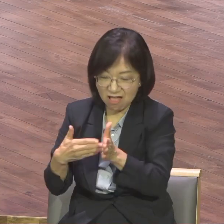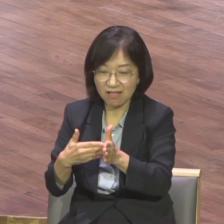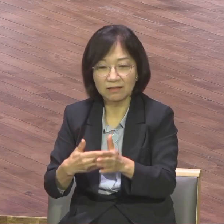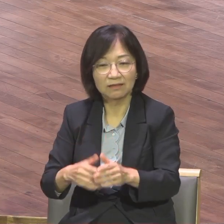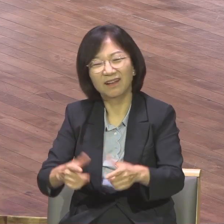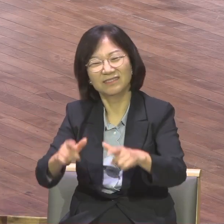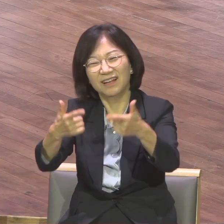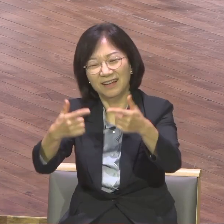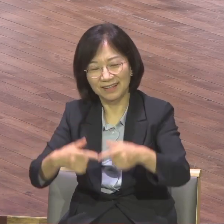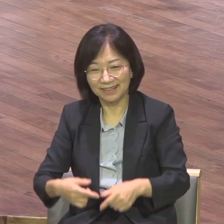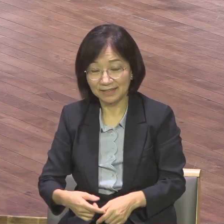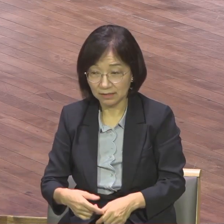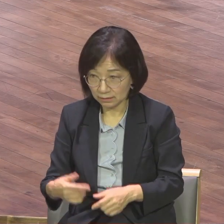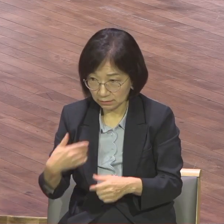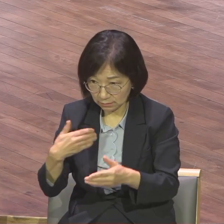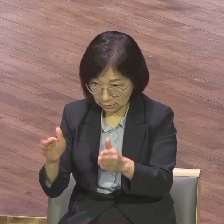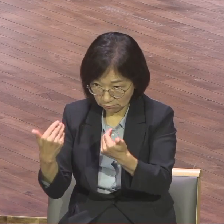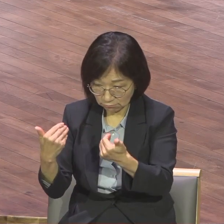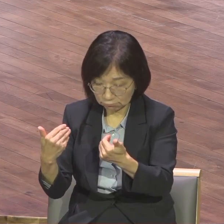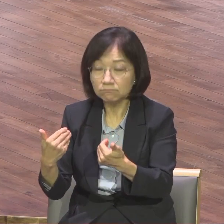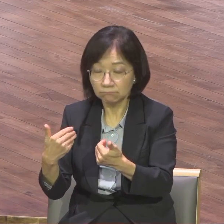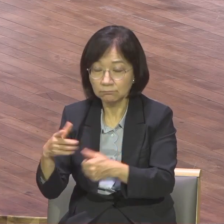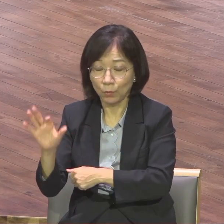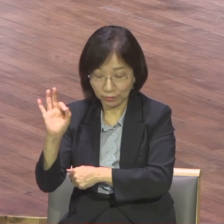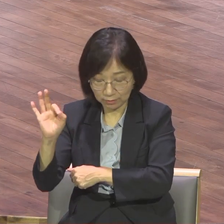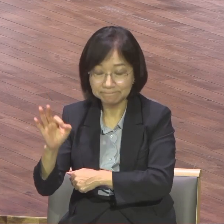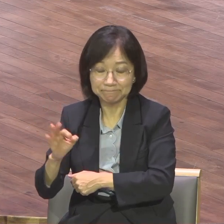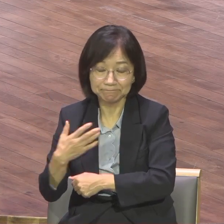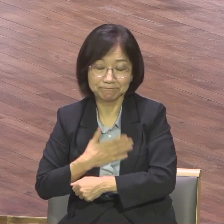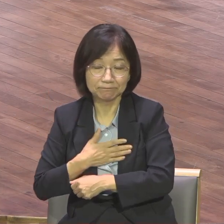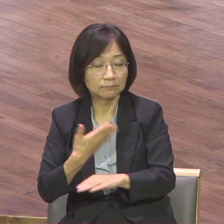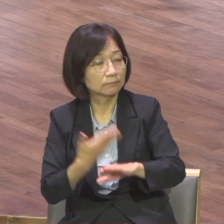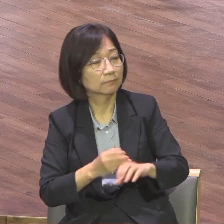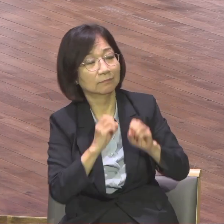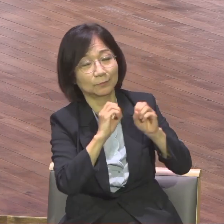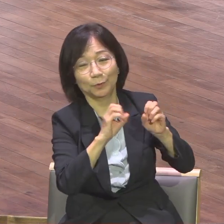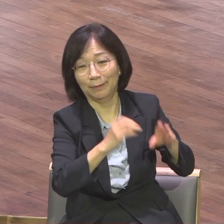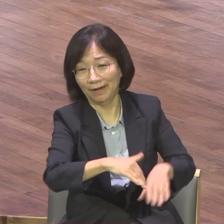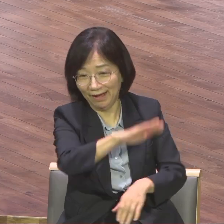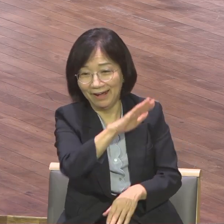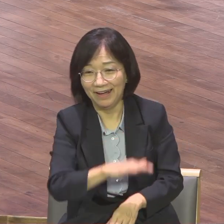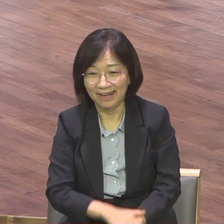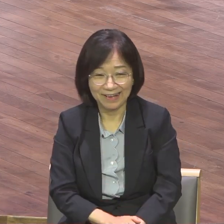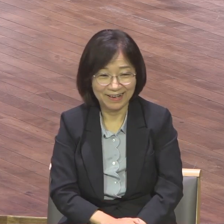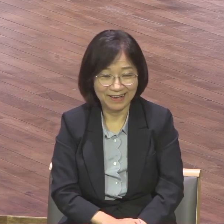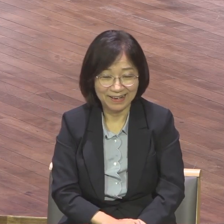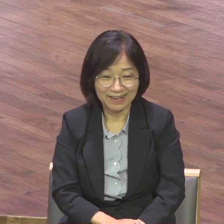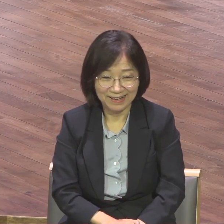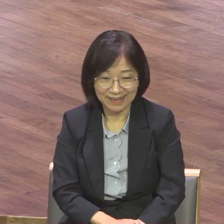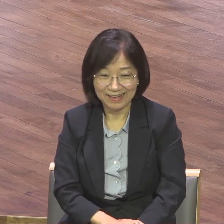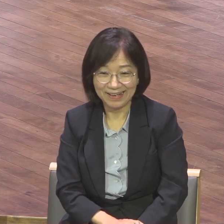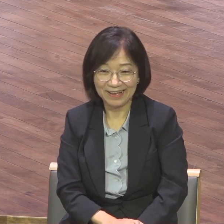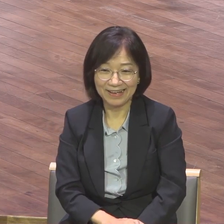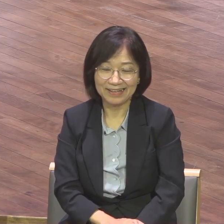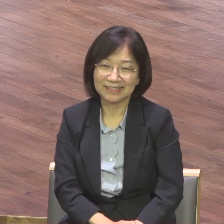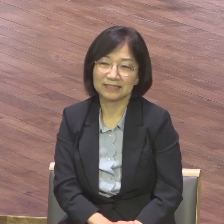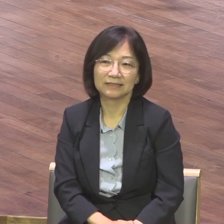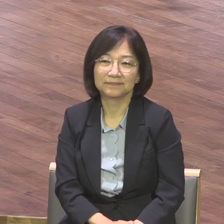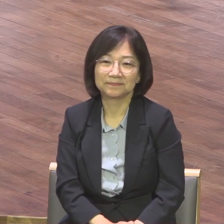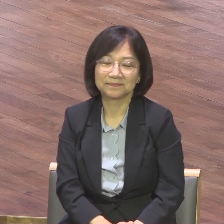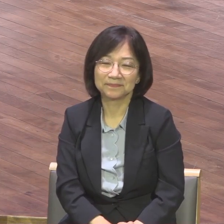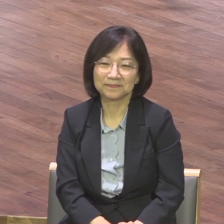사람이 아니에요. 계속해서 하나님이 직분을 주시고 계속 주의할 수 있도록 계속해서 하나님 사용하신다.